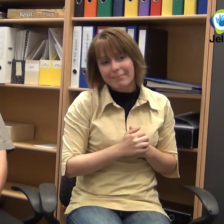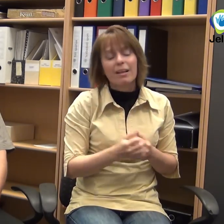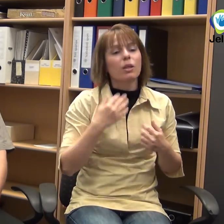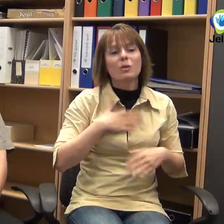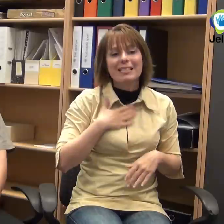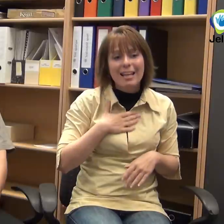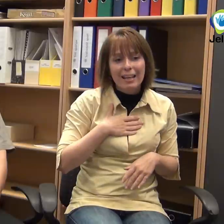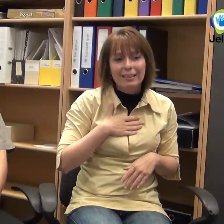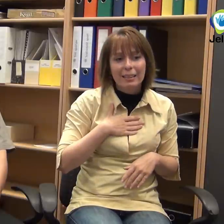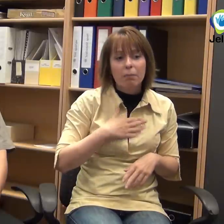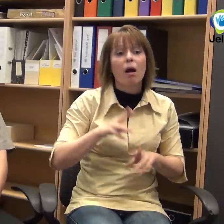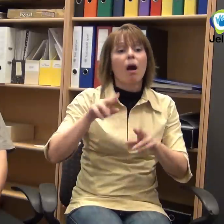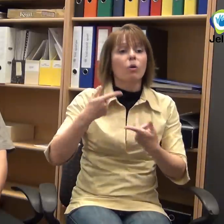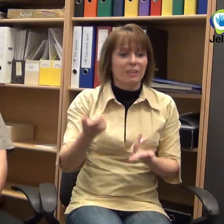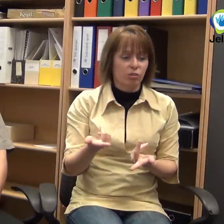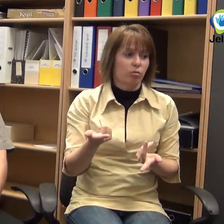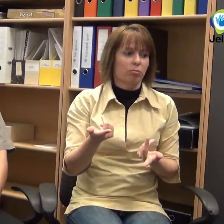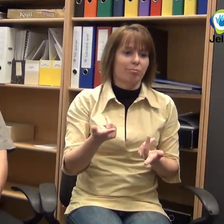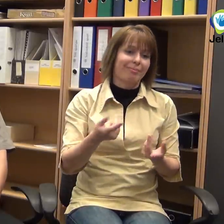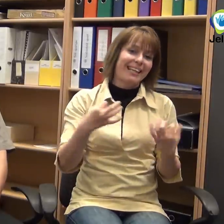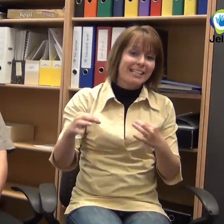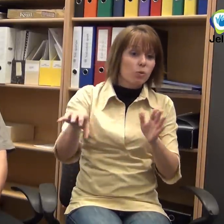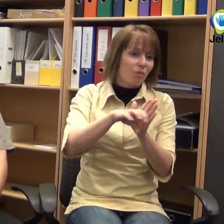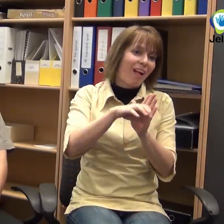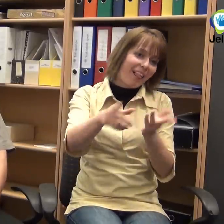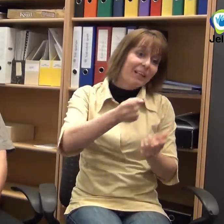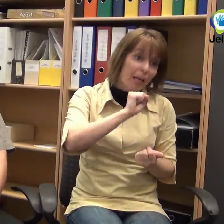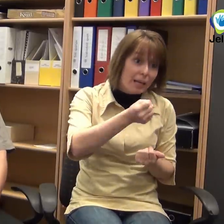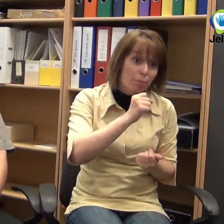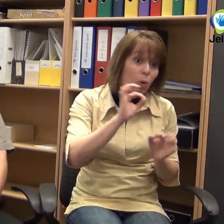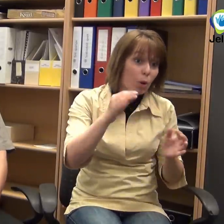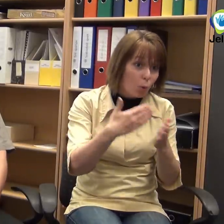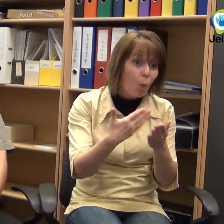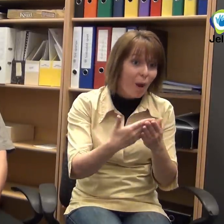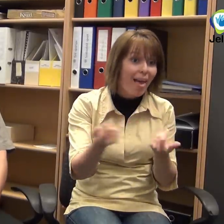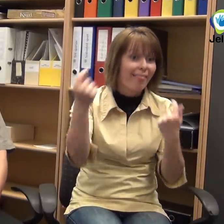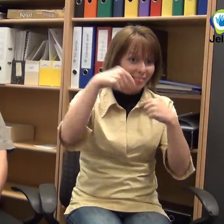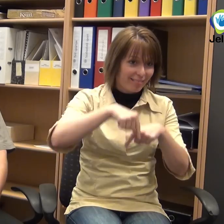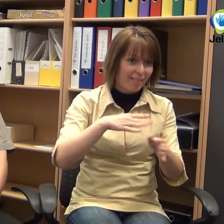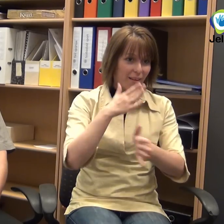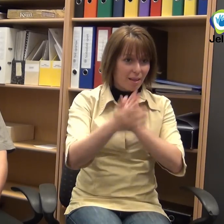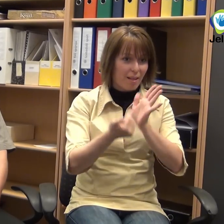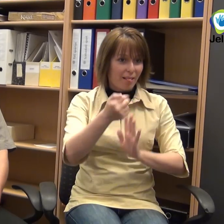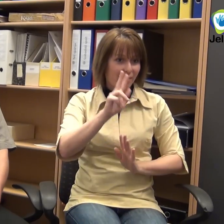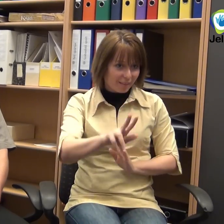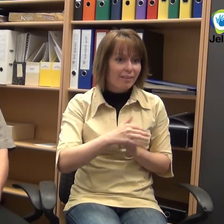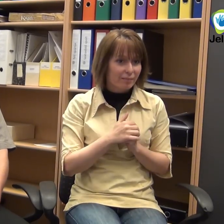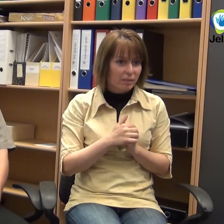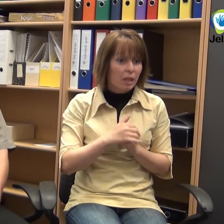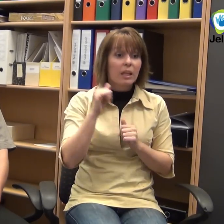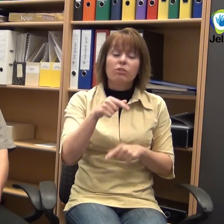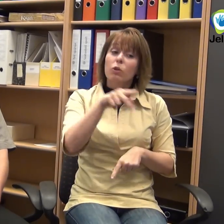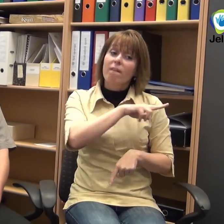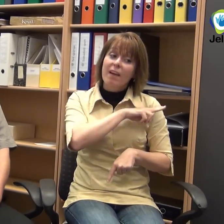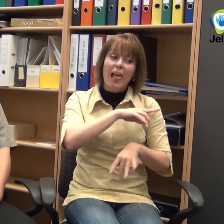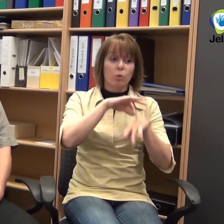Nagyon-nagyon szeretném, hogy arról is készülne egy riport, amikor ők itt vannak, és hogy azok a